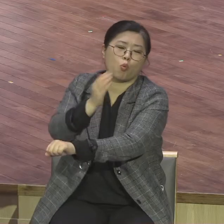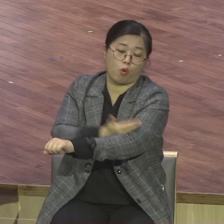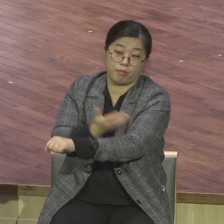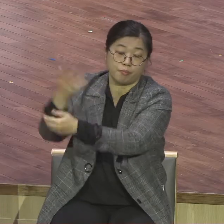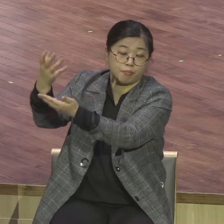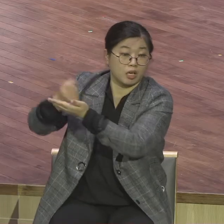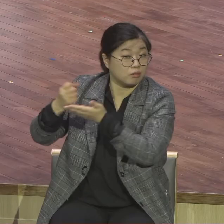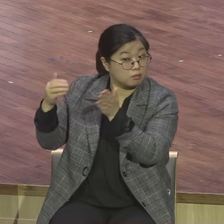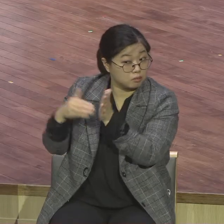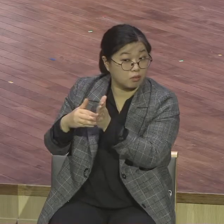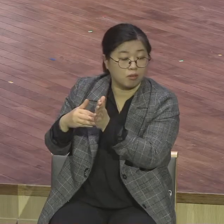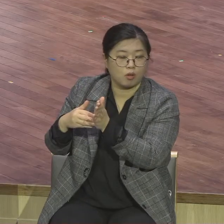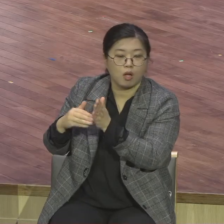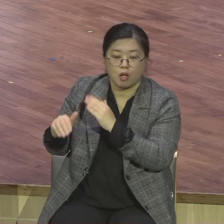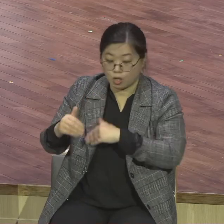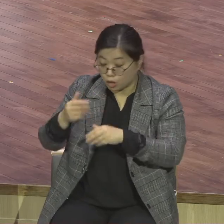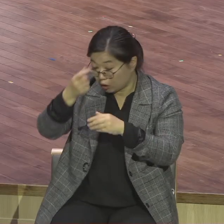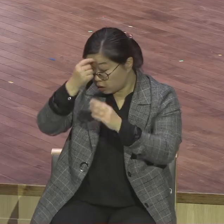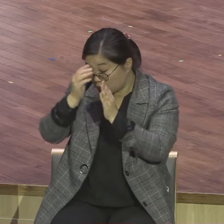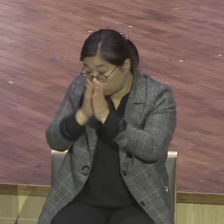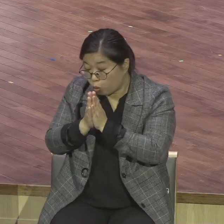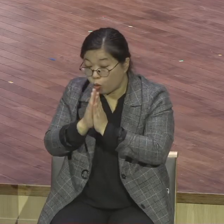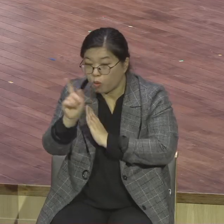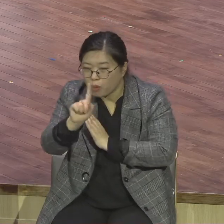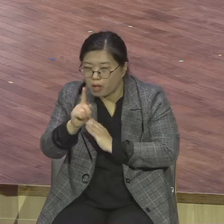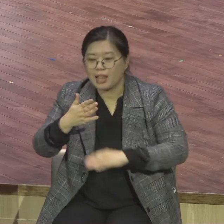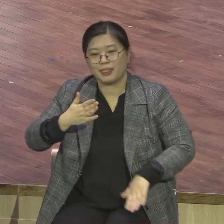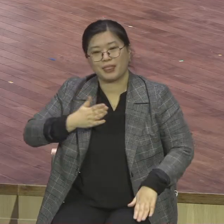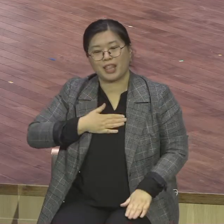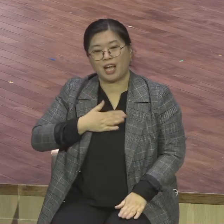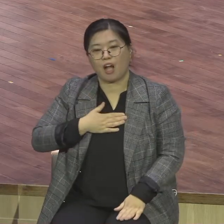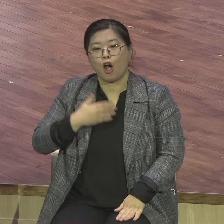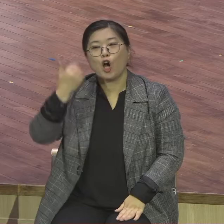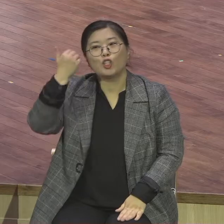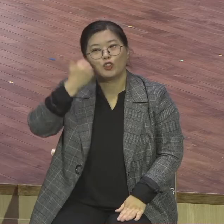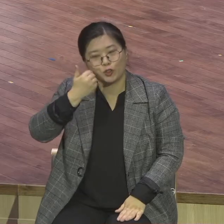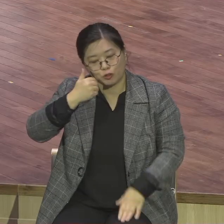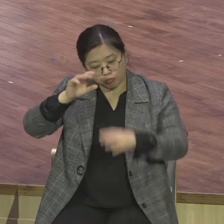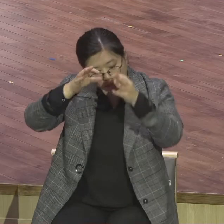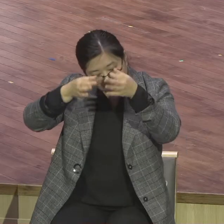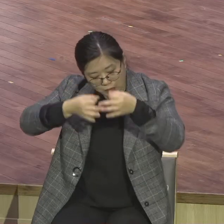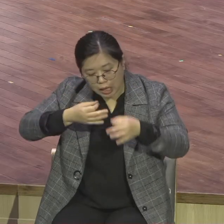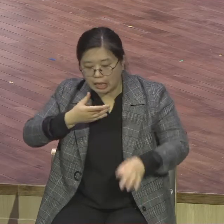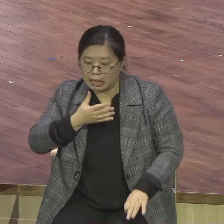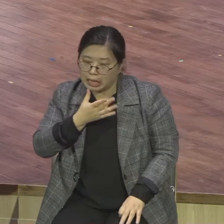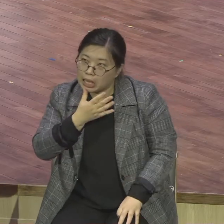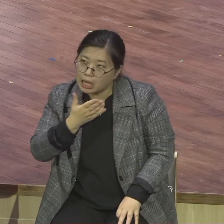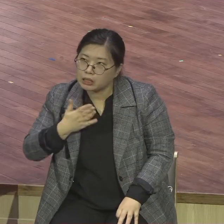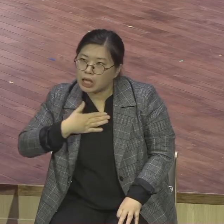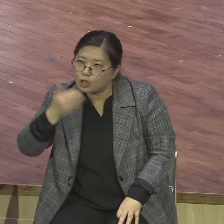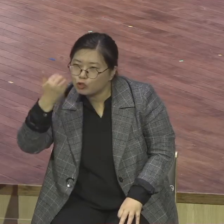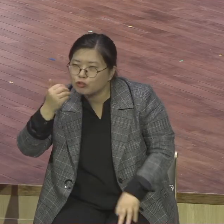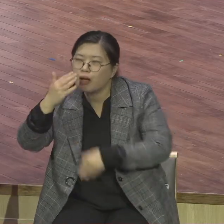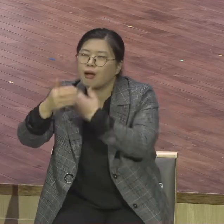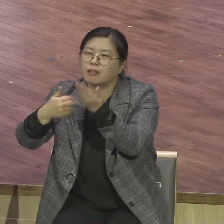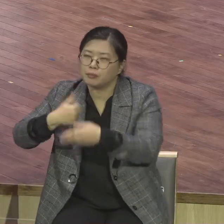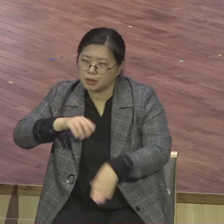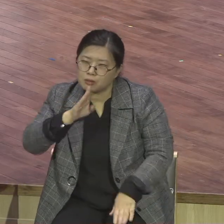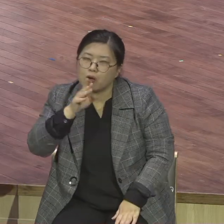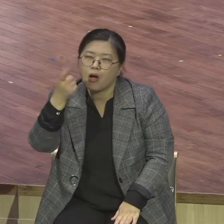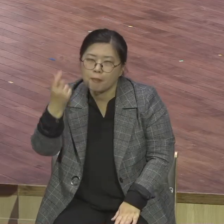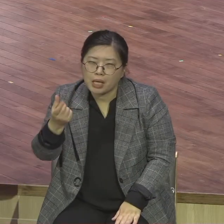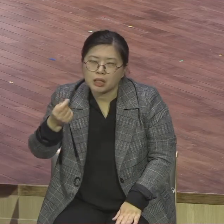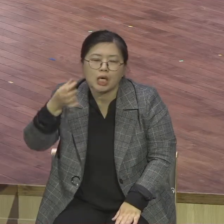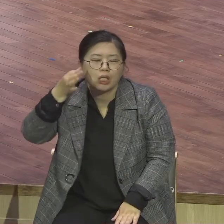기도는 내가 누구인지 내가 어떤 존재인지를 먼저 바라보게 합니다. 기도하면요. 그리고 그 기도의